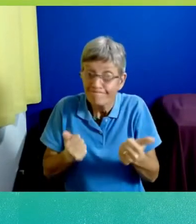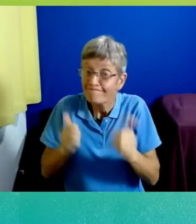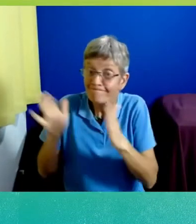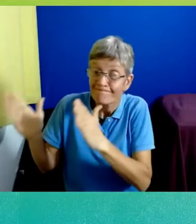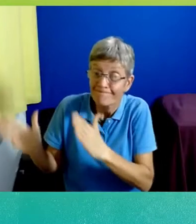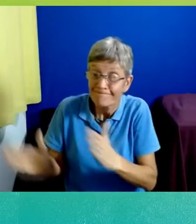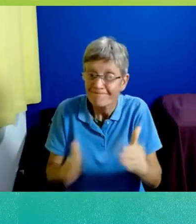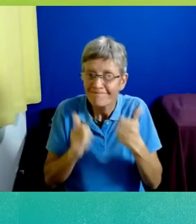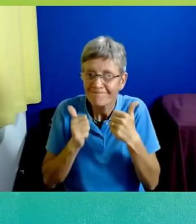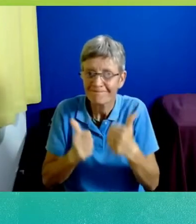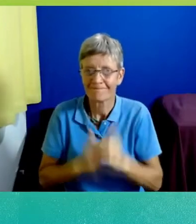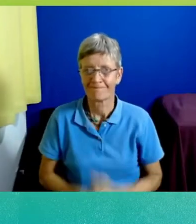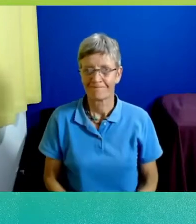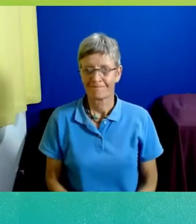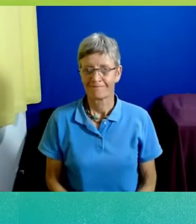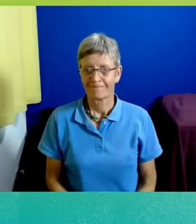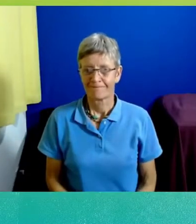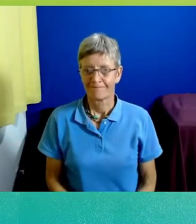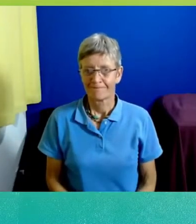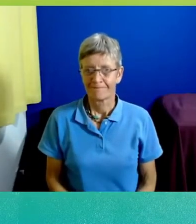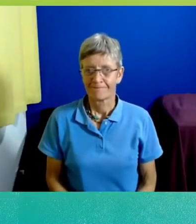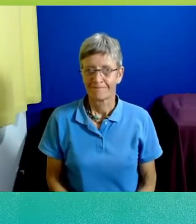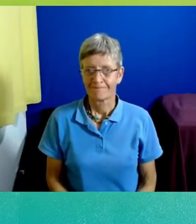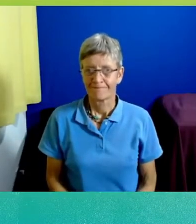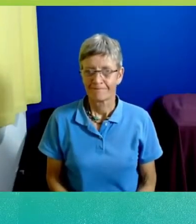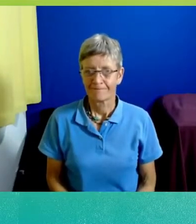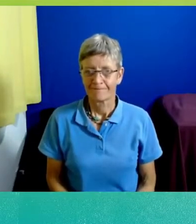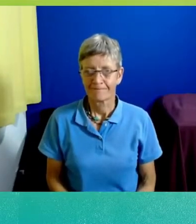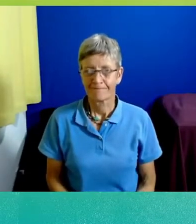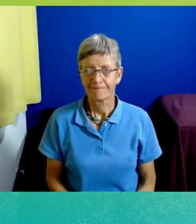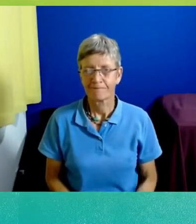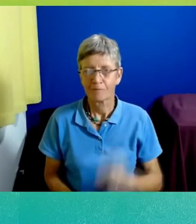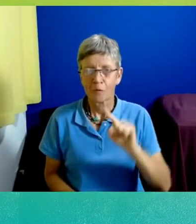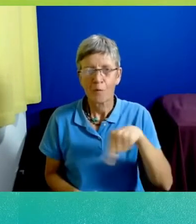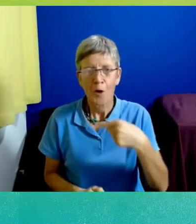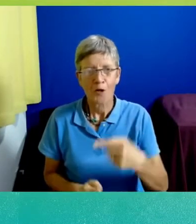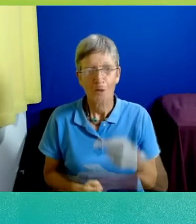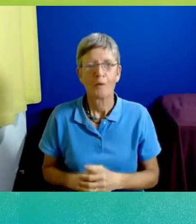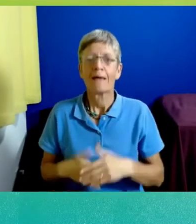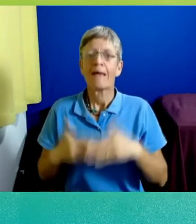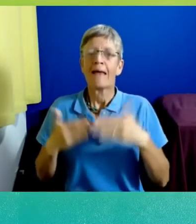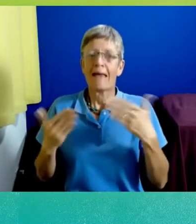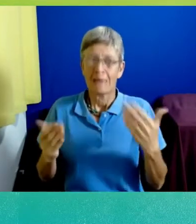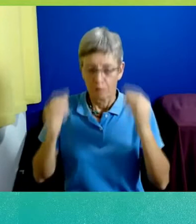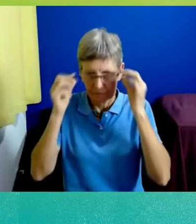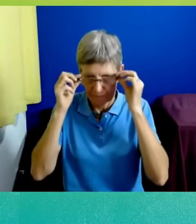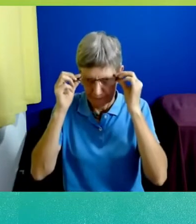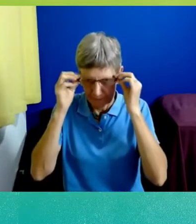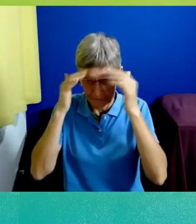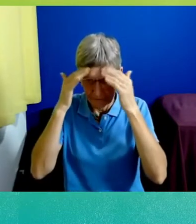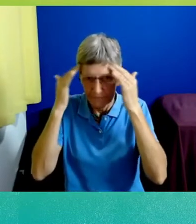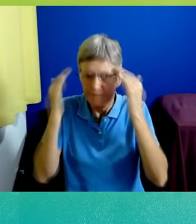respeito da área da literatura em Libras. Pode passar o slide.